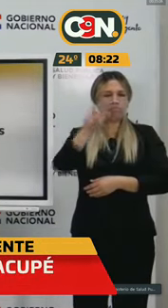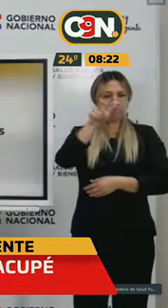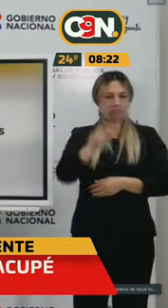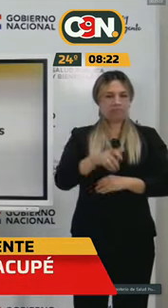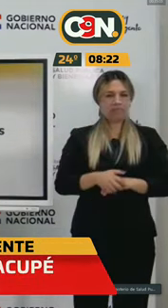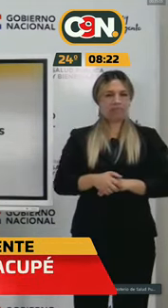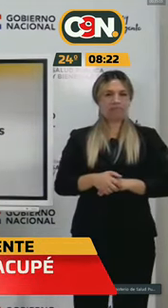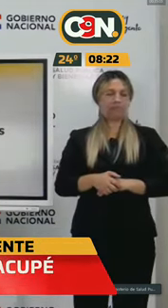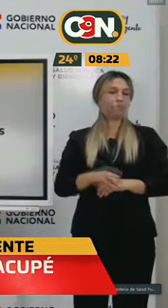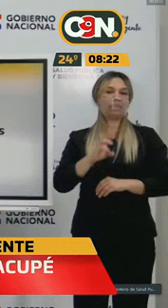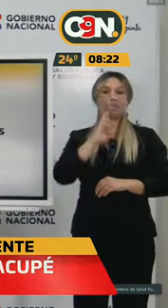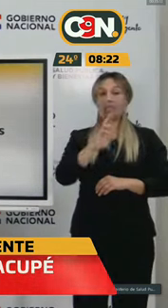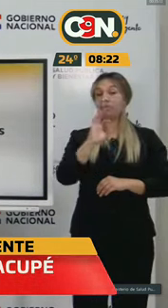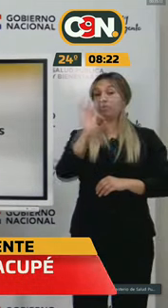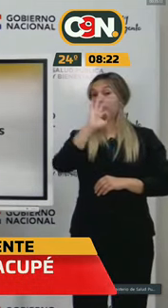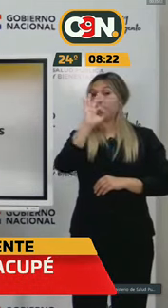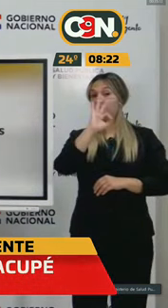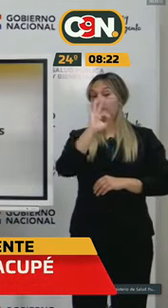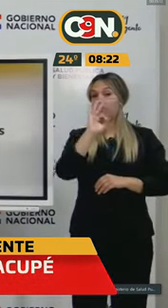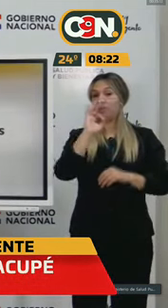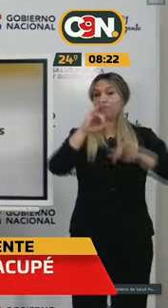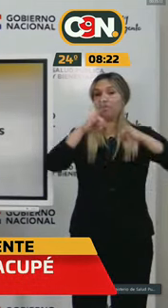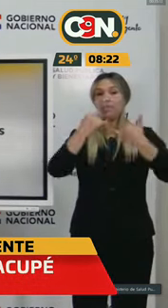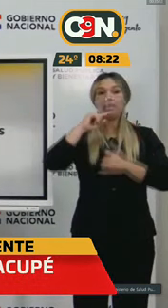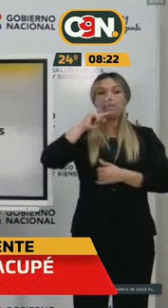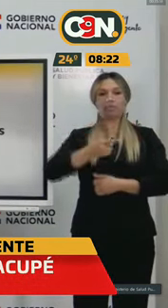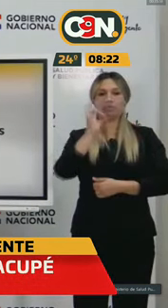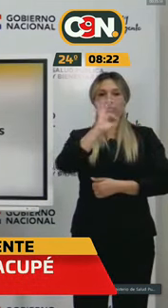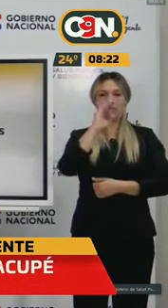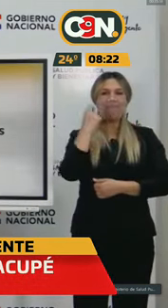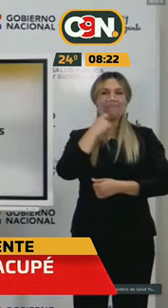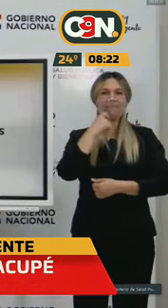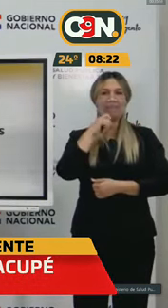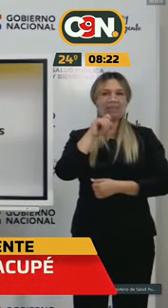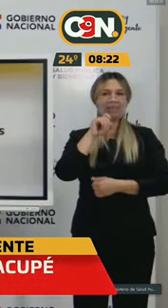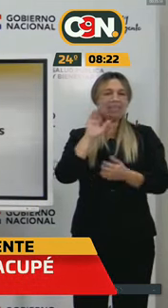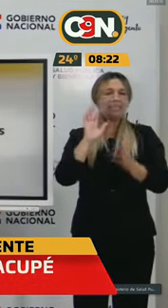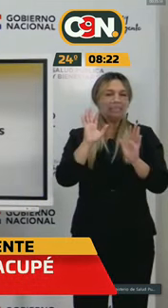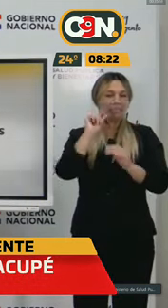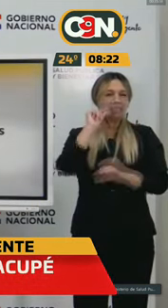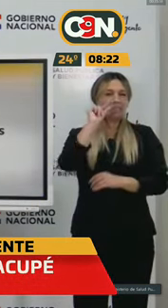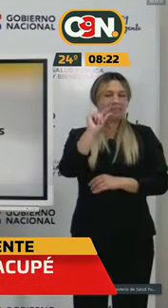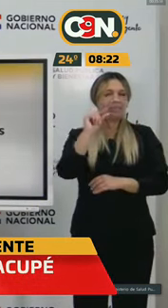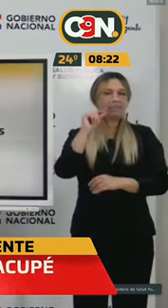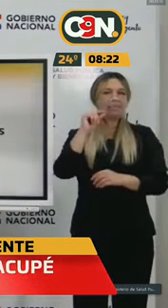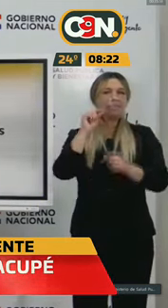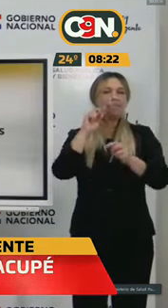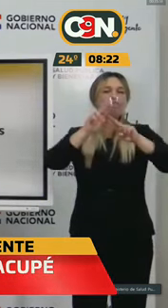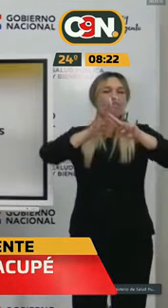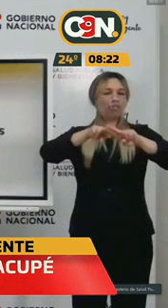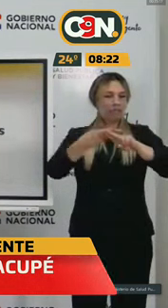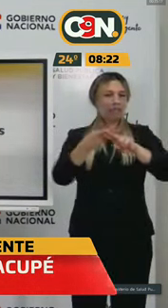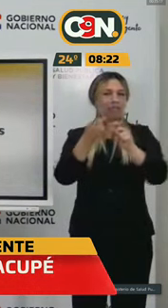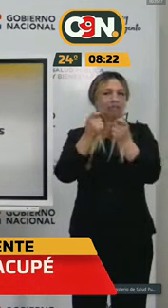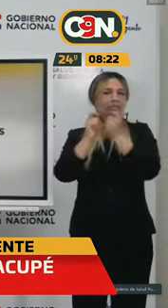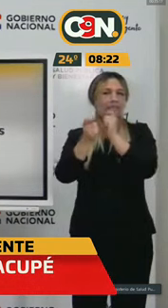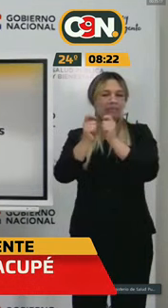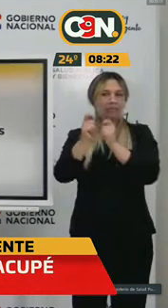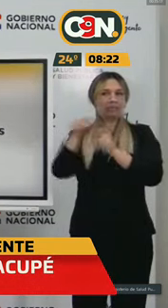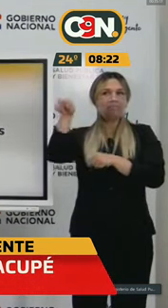es una posibilidad franca, ¿verdad? Va a faltar un poquito una nueva conversación con las